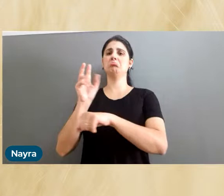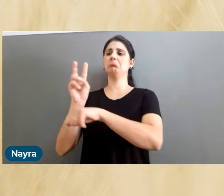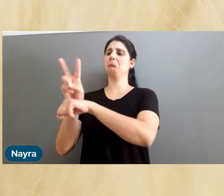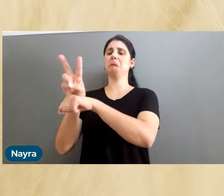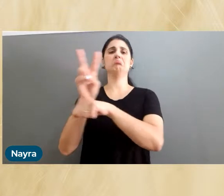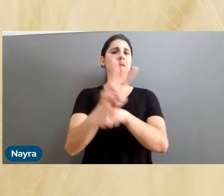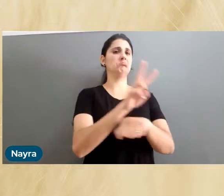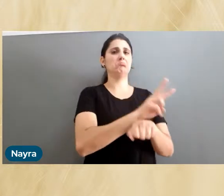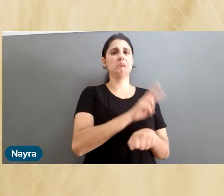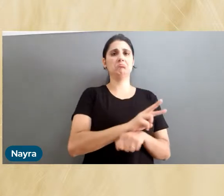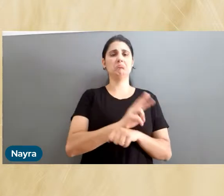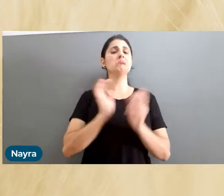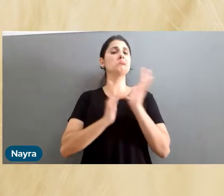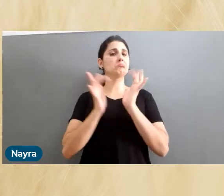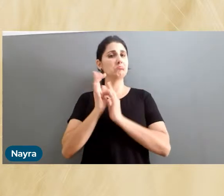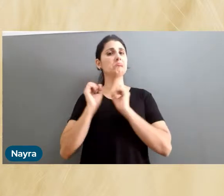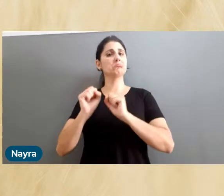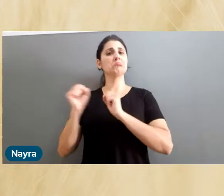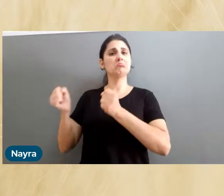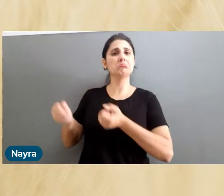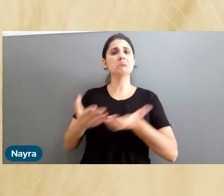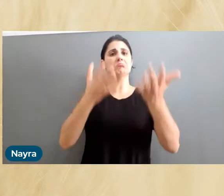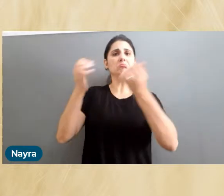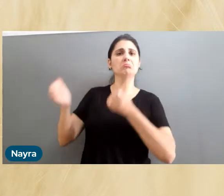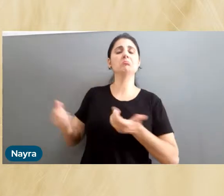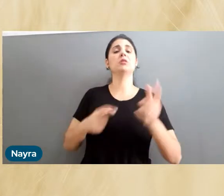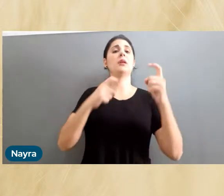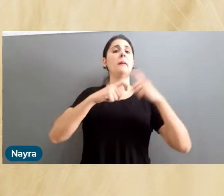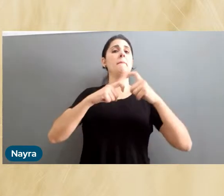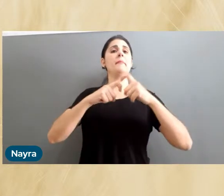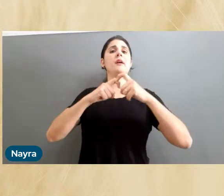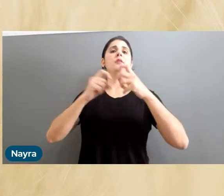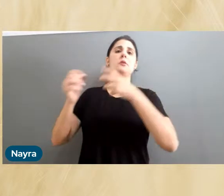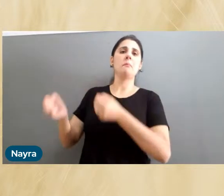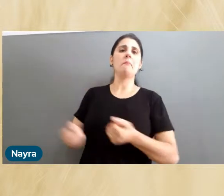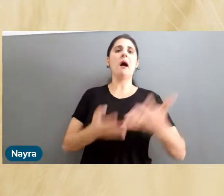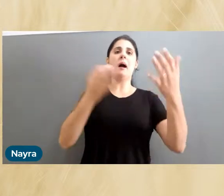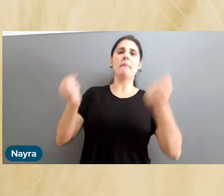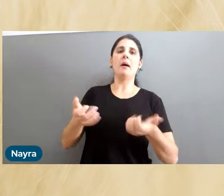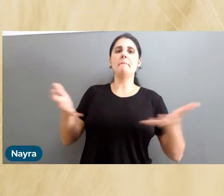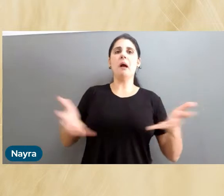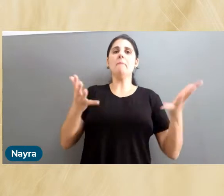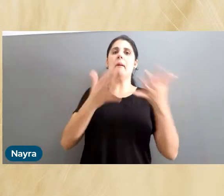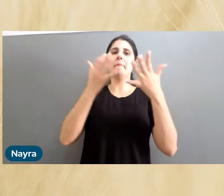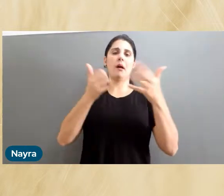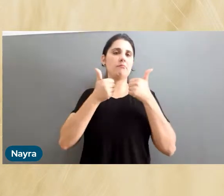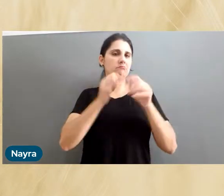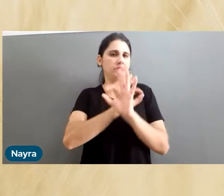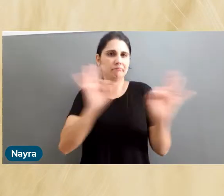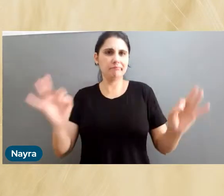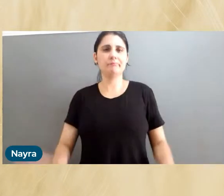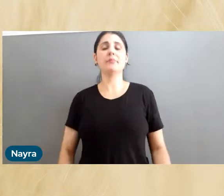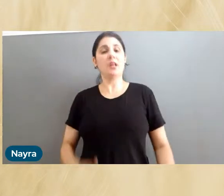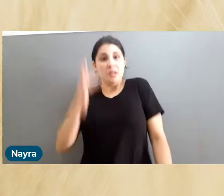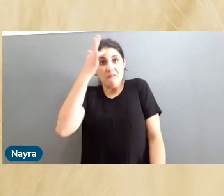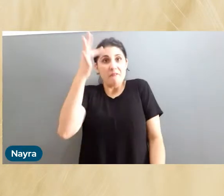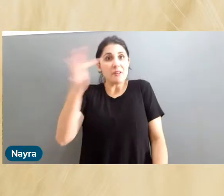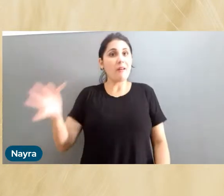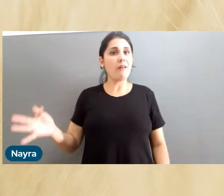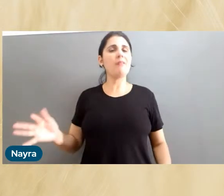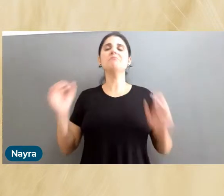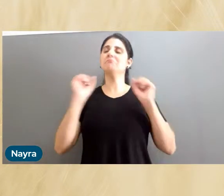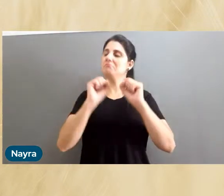inspirado milhares de médicos na espiritualidade que dariam avanços notáveis. Filósofos poderiam